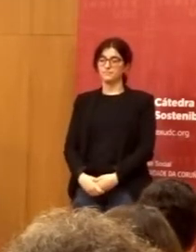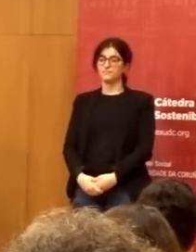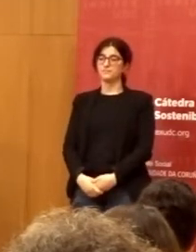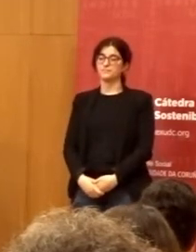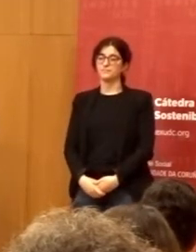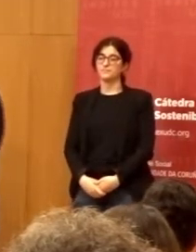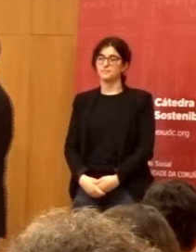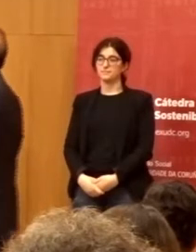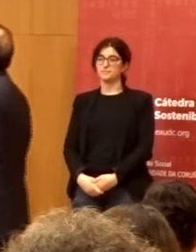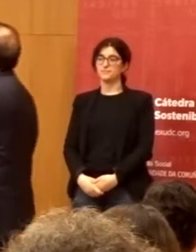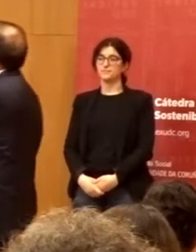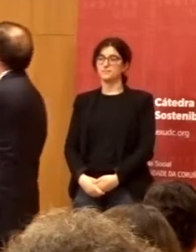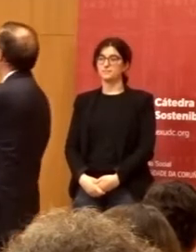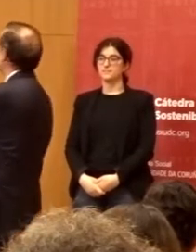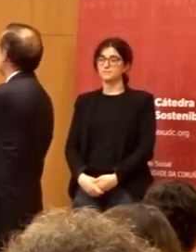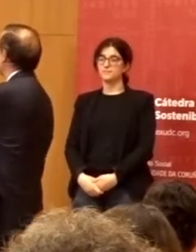Bueno.